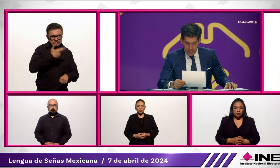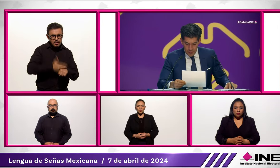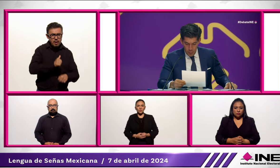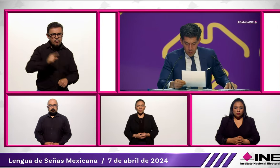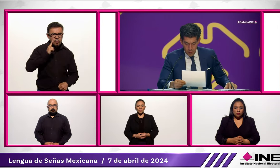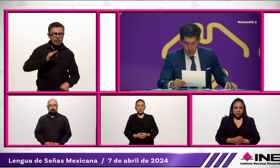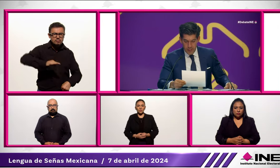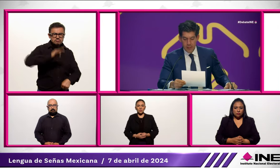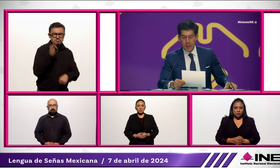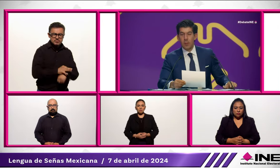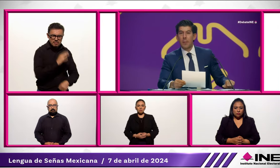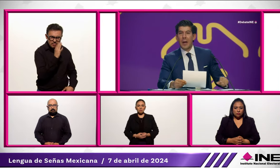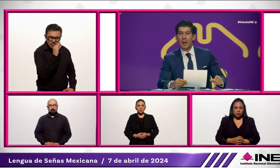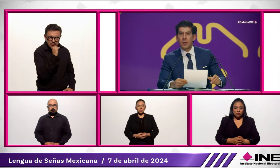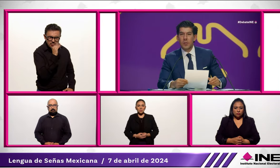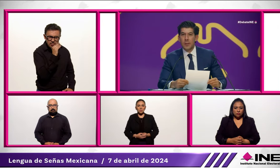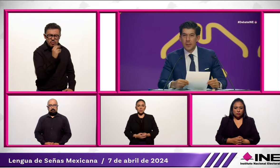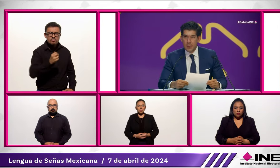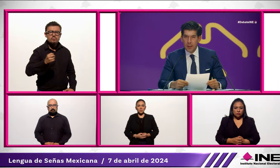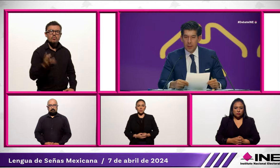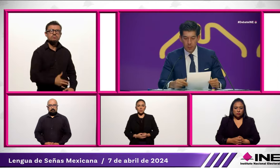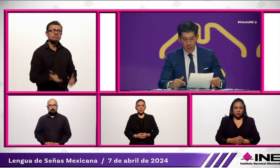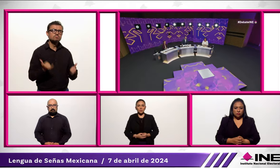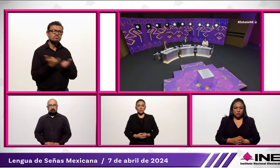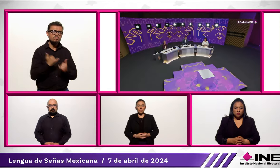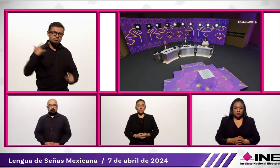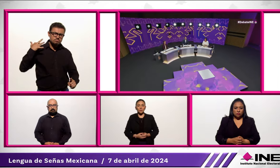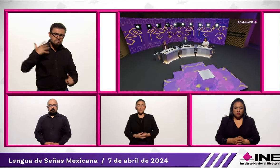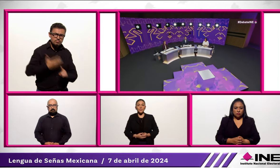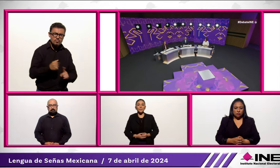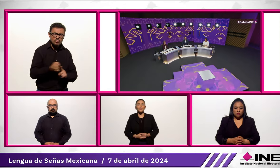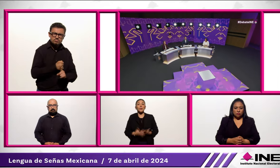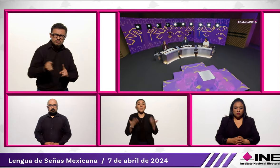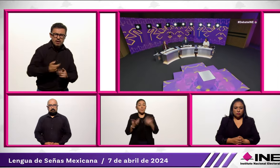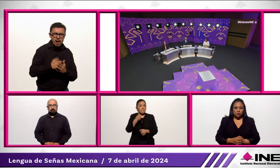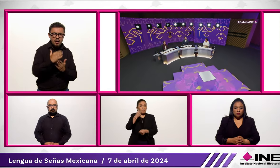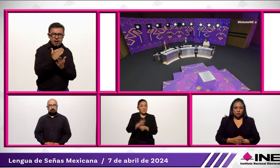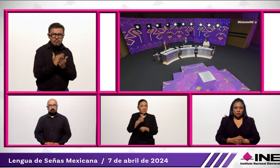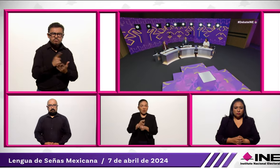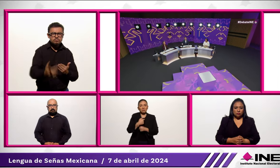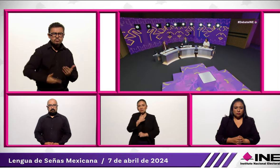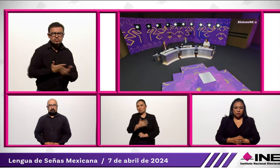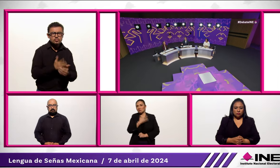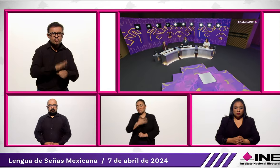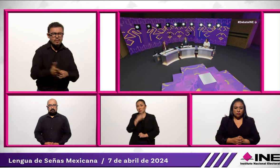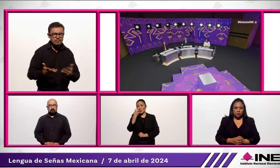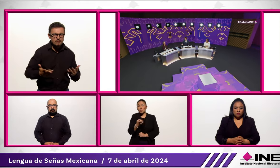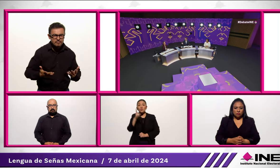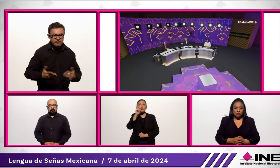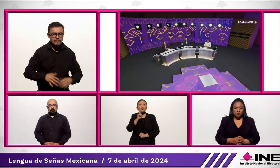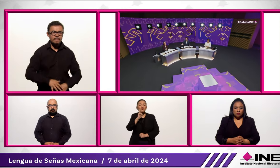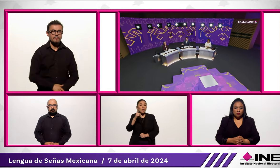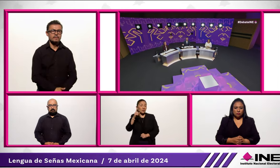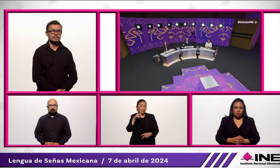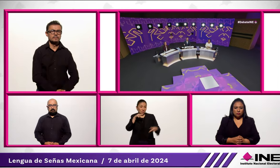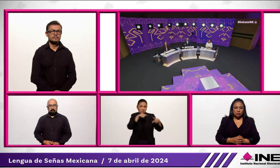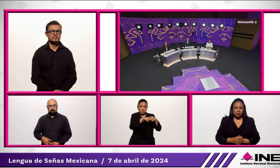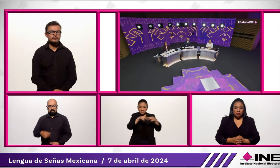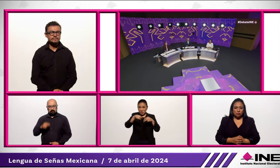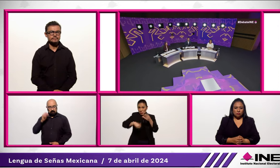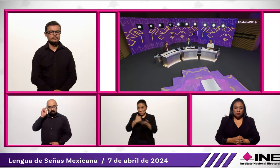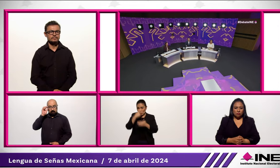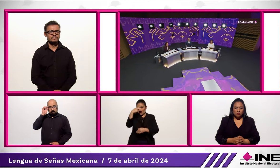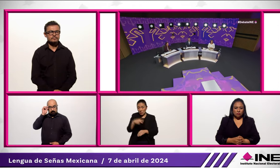especializadas tampoco han incidido en bajar los índices? Candidato Máynez. Primero, me parece que la tasa de feminicidios en la Ciudad de México